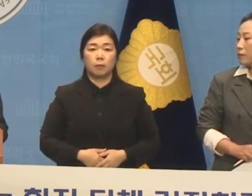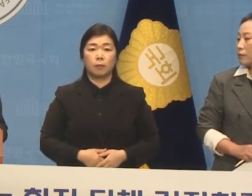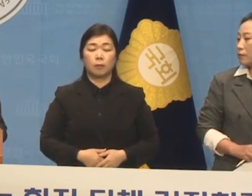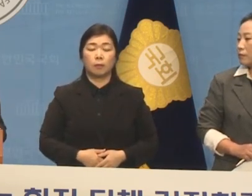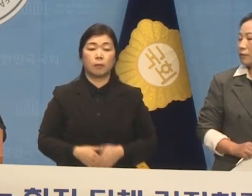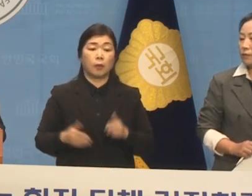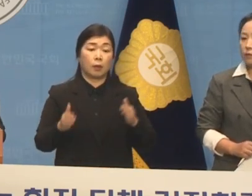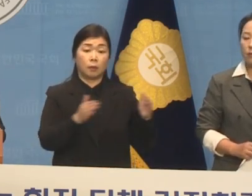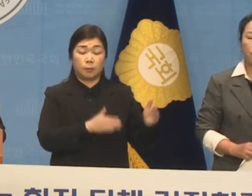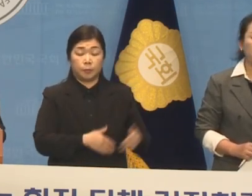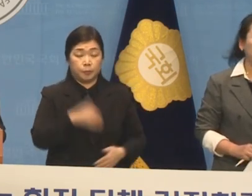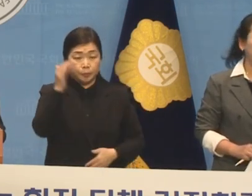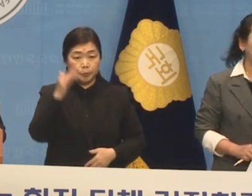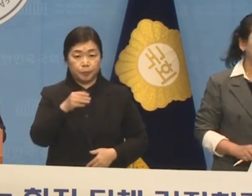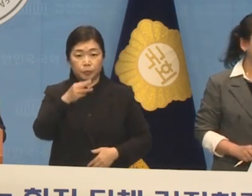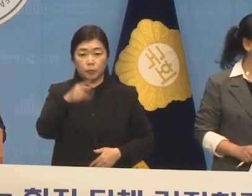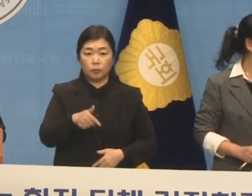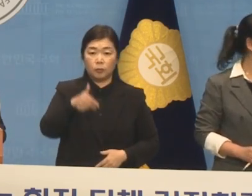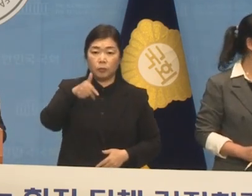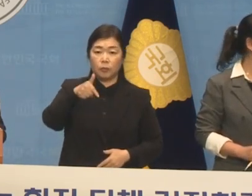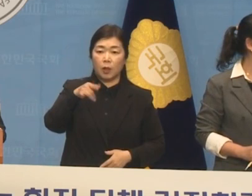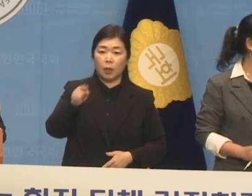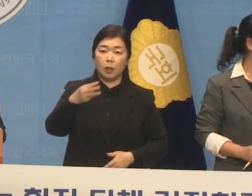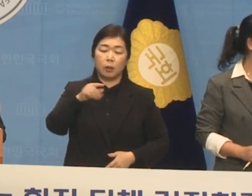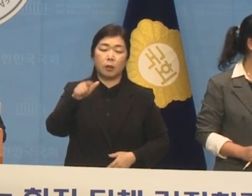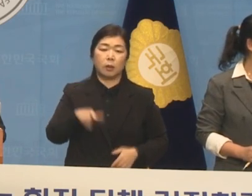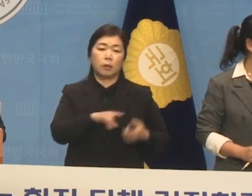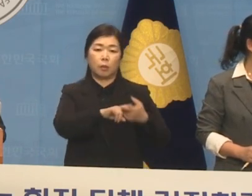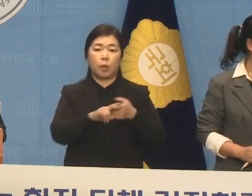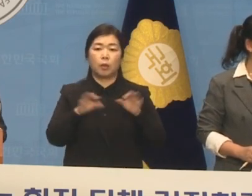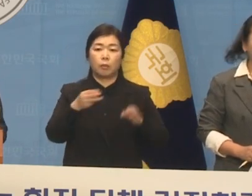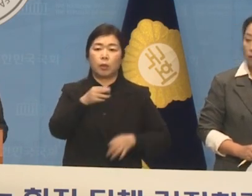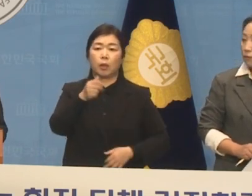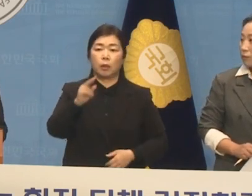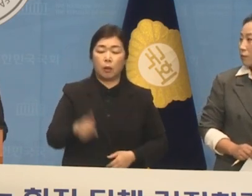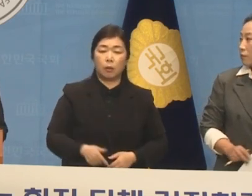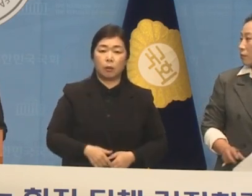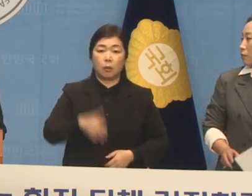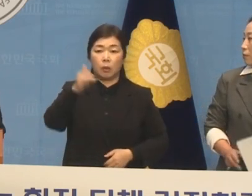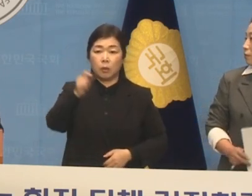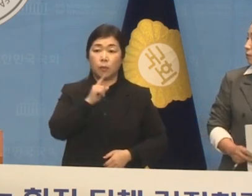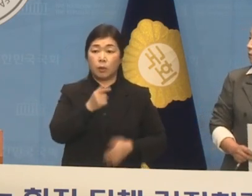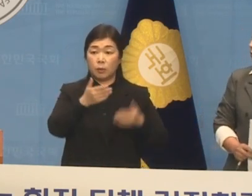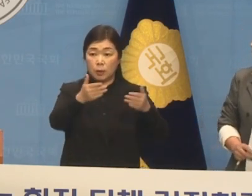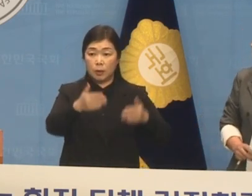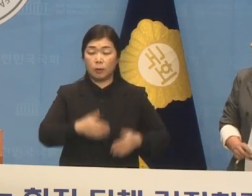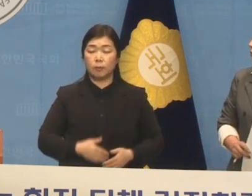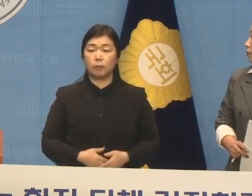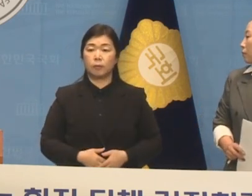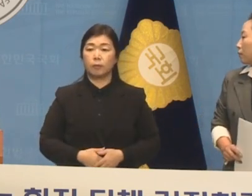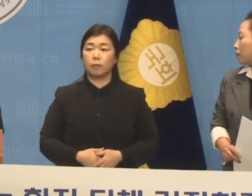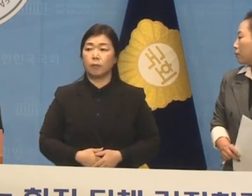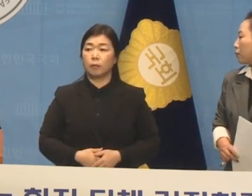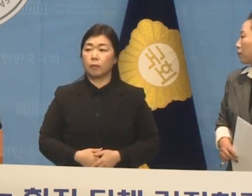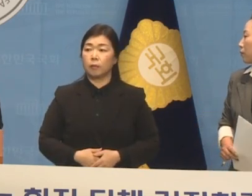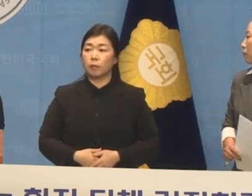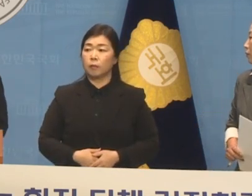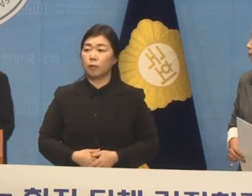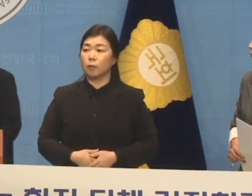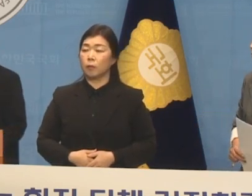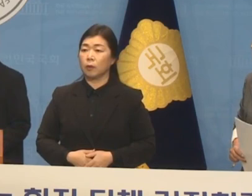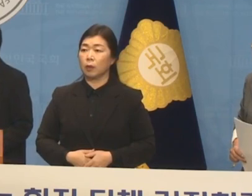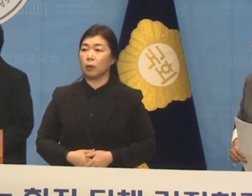네, 다음은 한국 루게릭 연맹의 김태현 회장님 발언을 듣도록 하겠습니다.